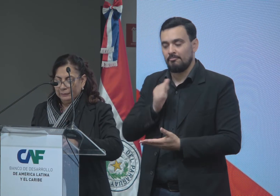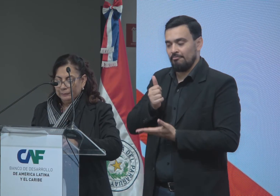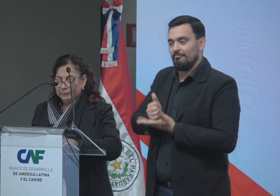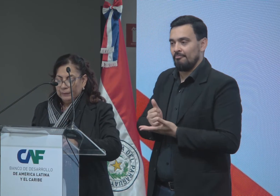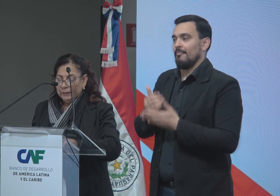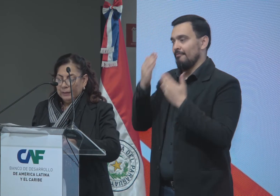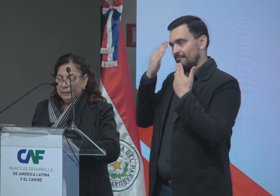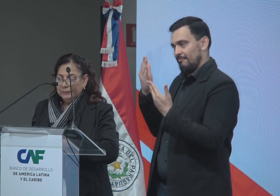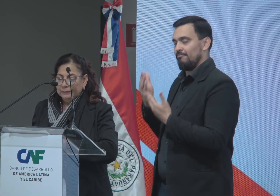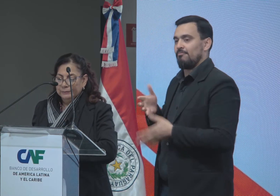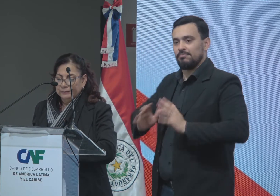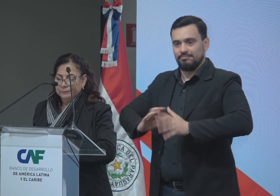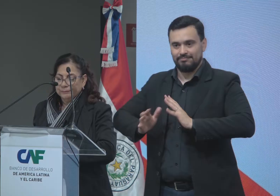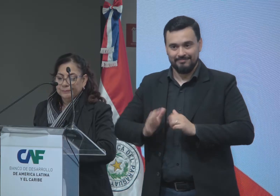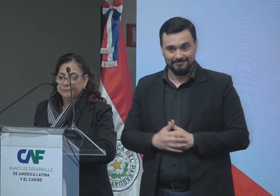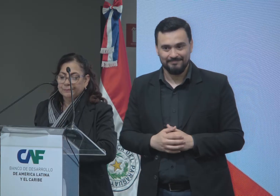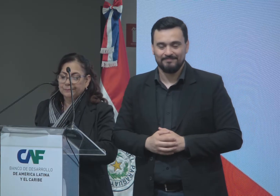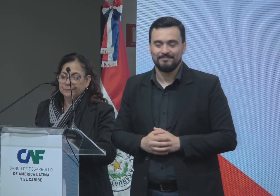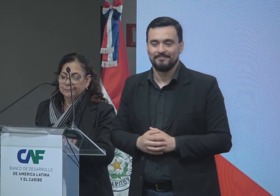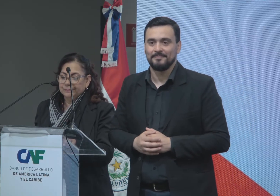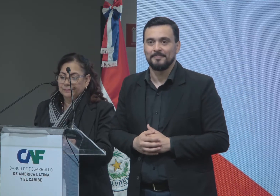actividad.